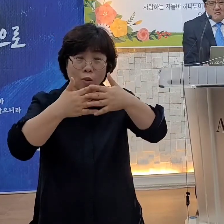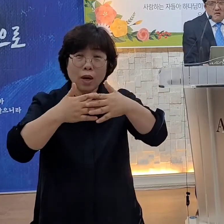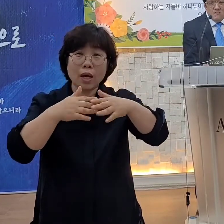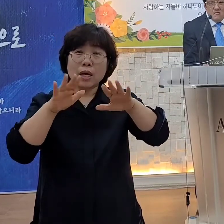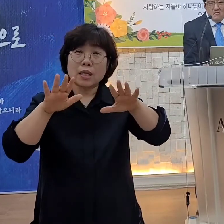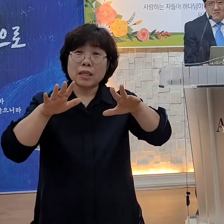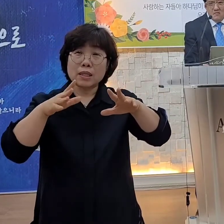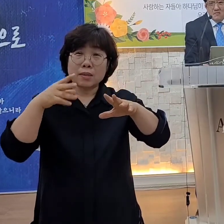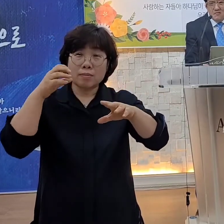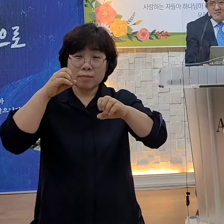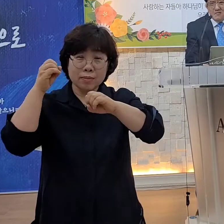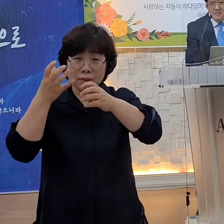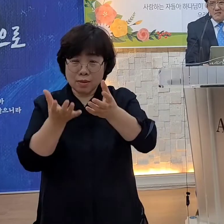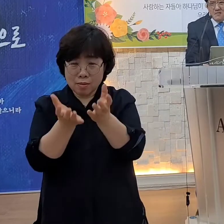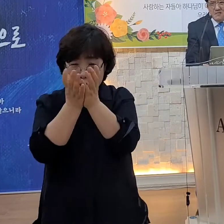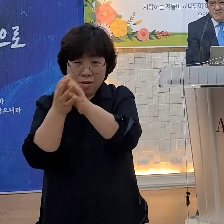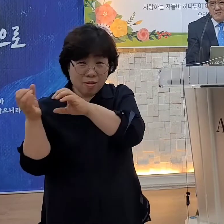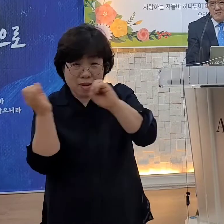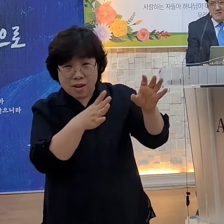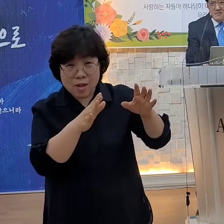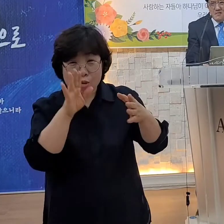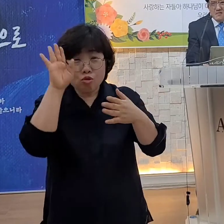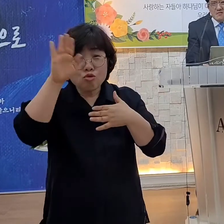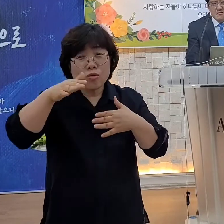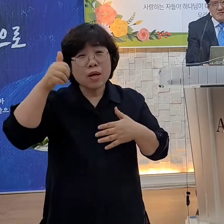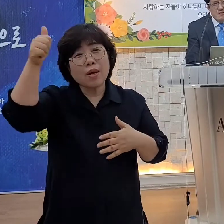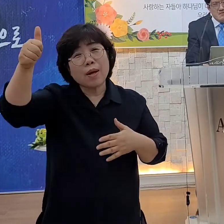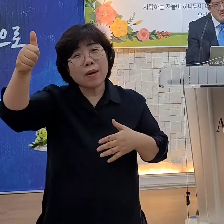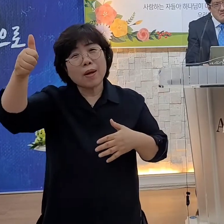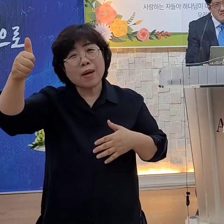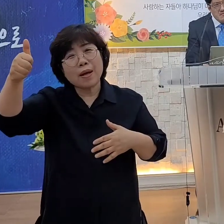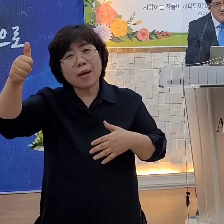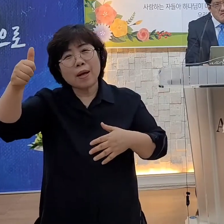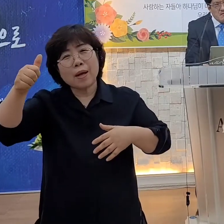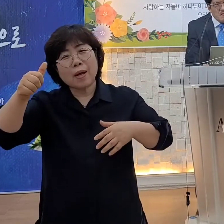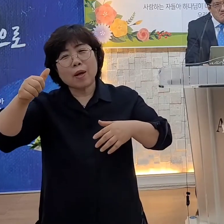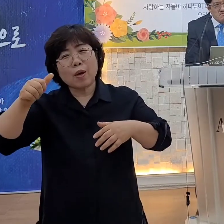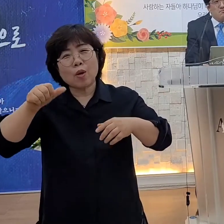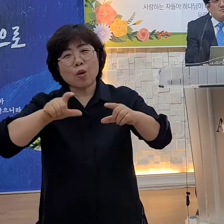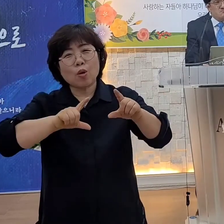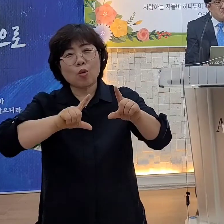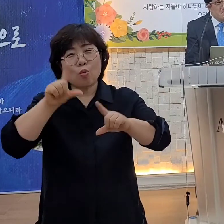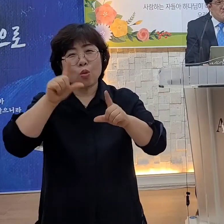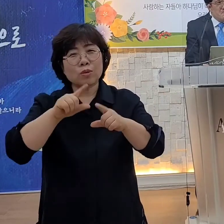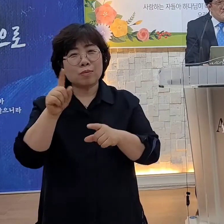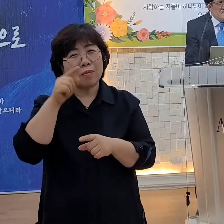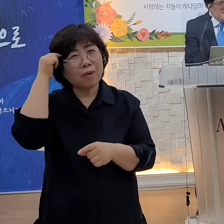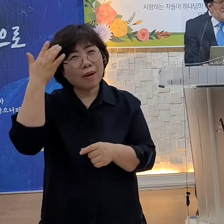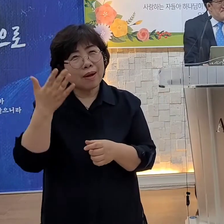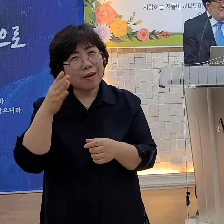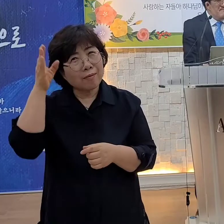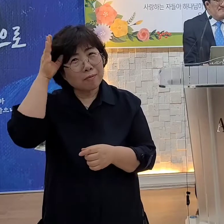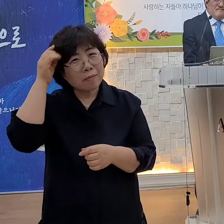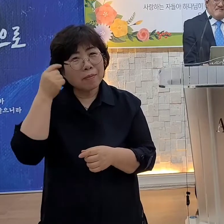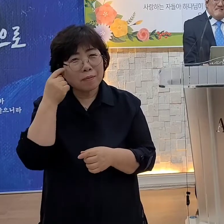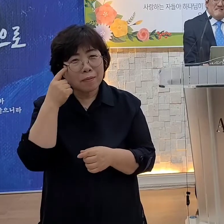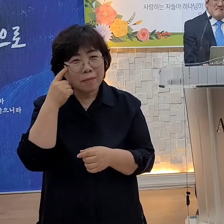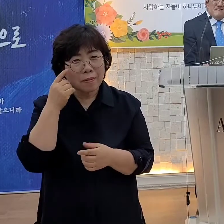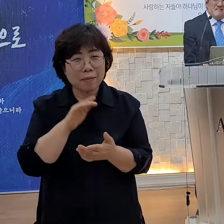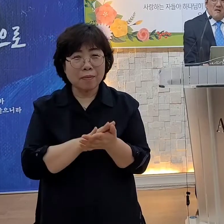집어 던졌잖아요, 라면. 예? 아, 치웠겠죠.